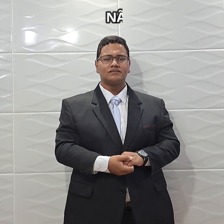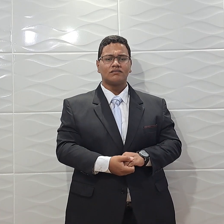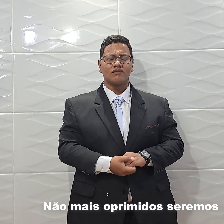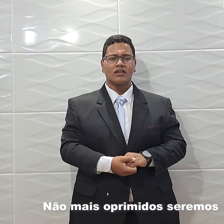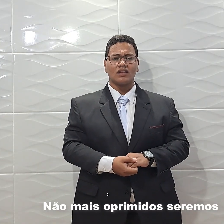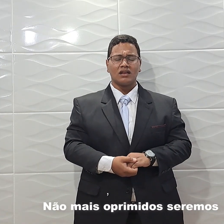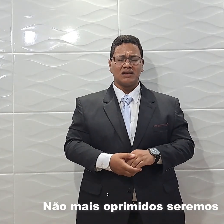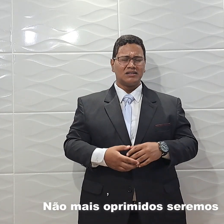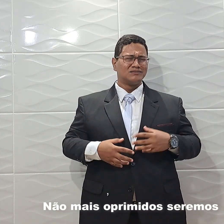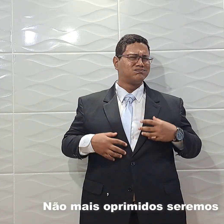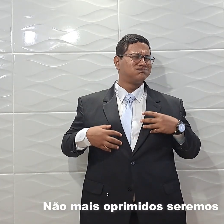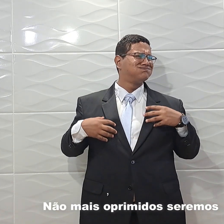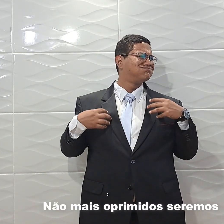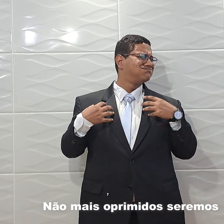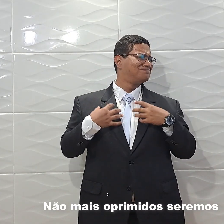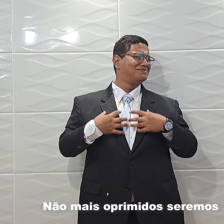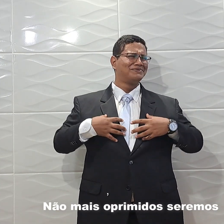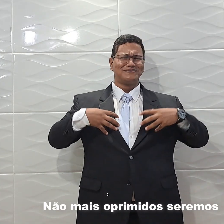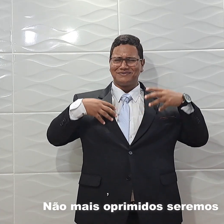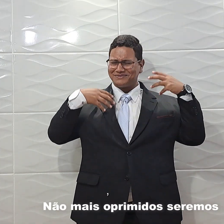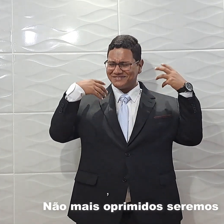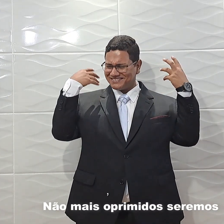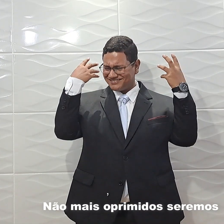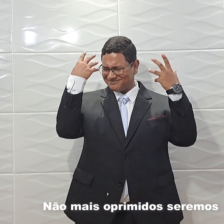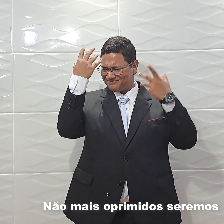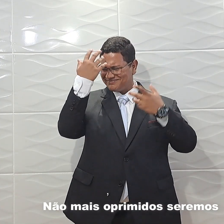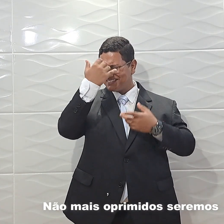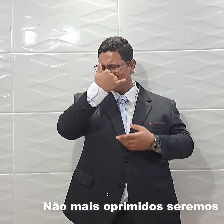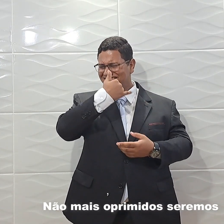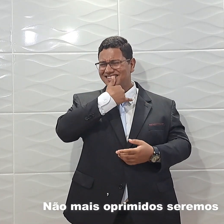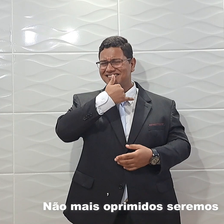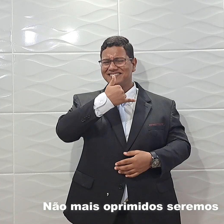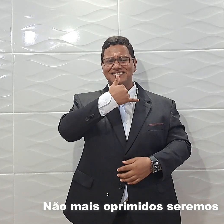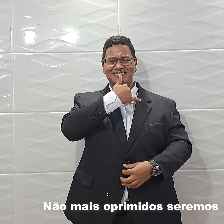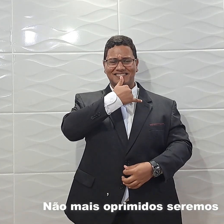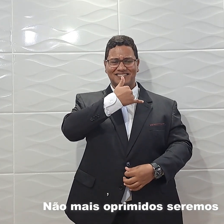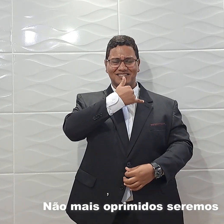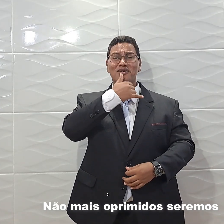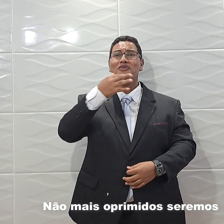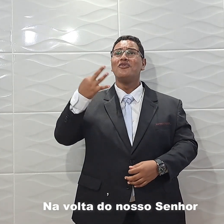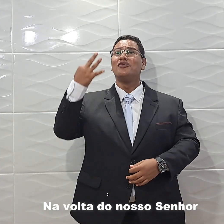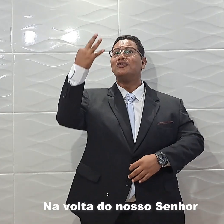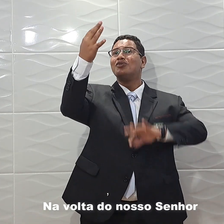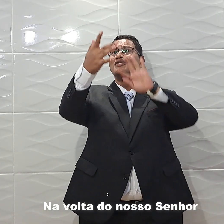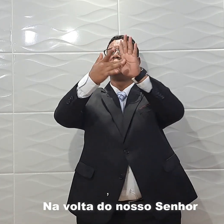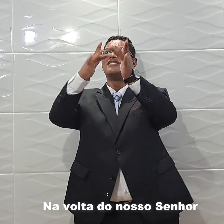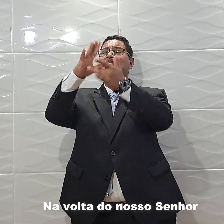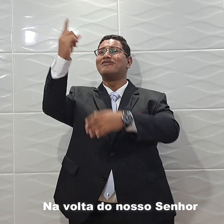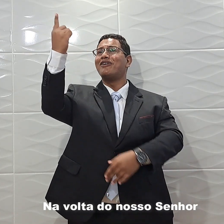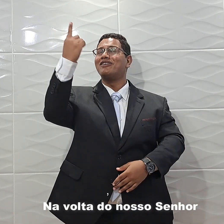Não mais se oprimidos seremos Na volta